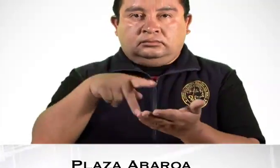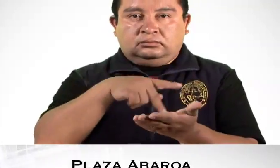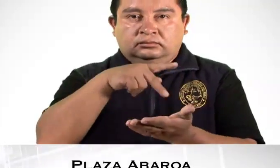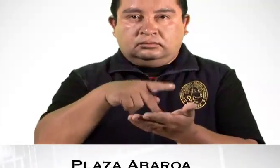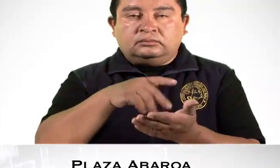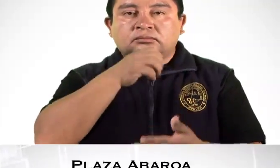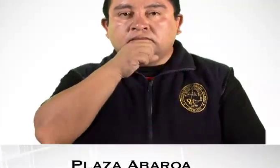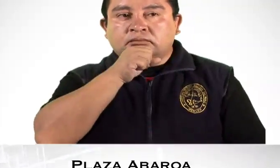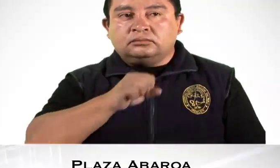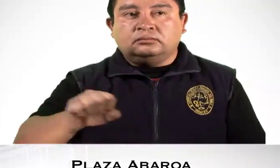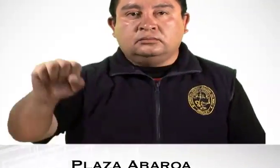Plaza Abaroa.